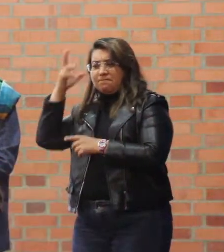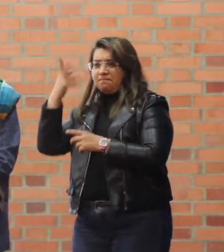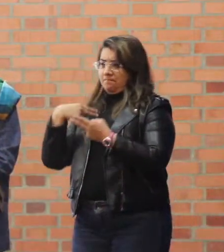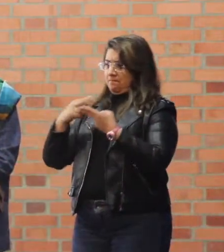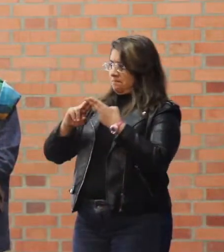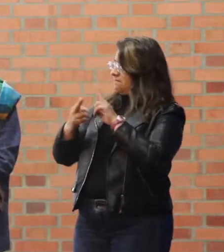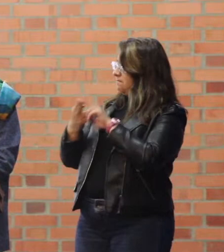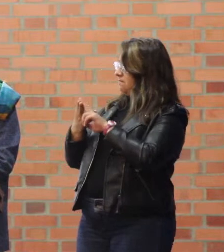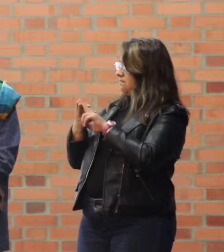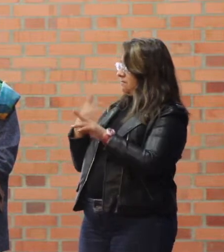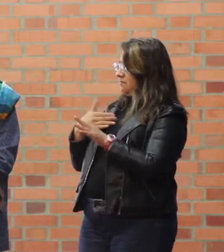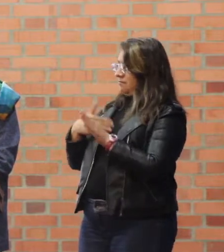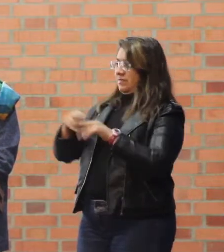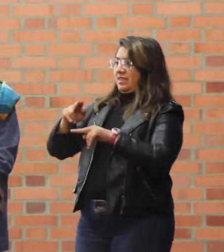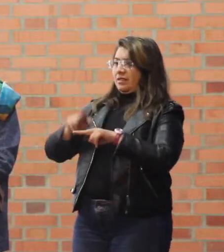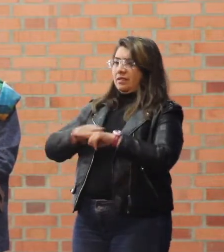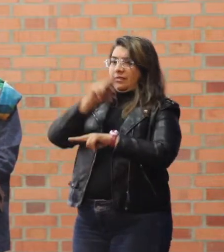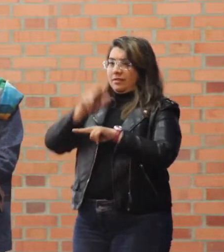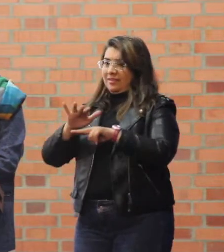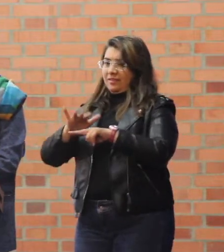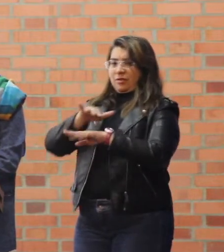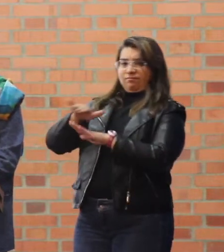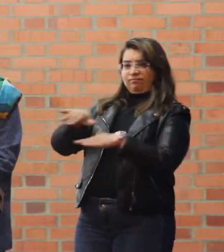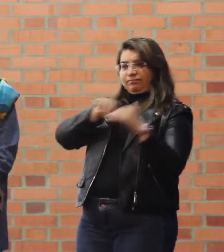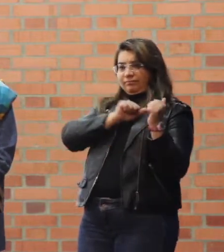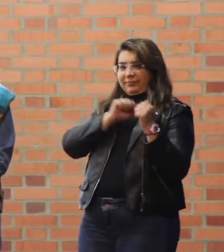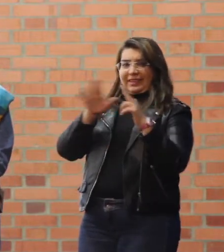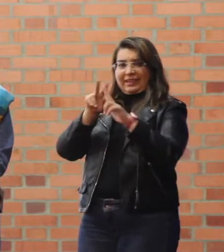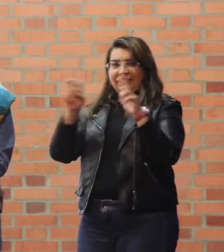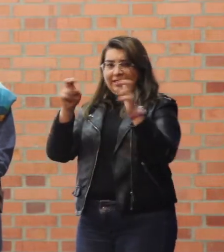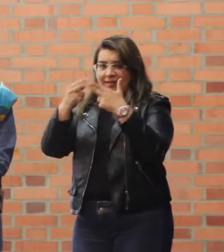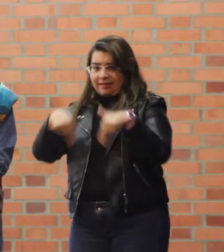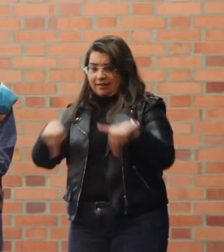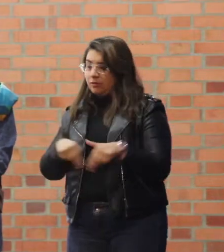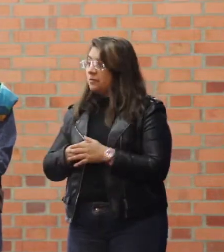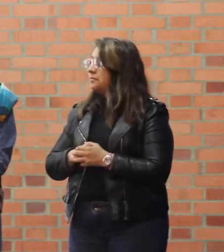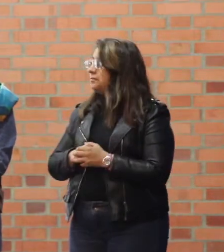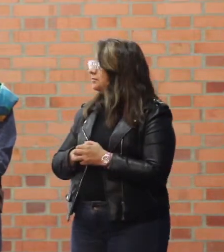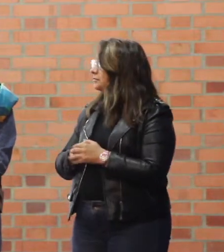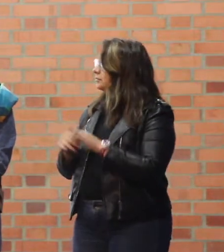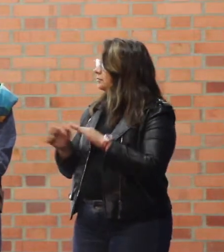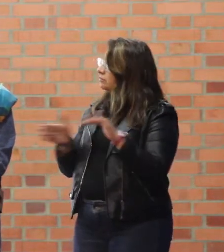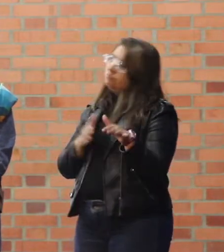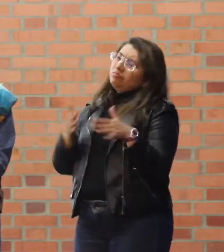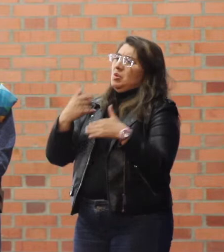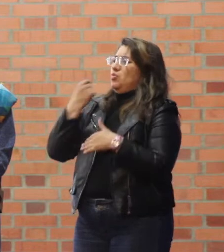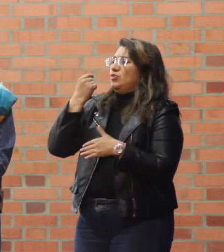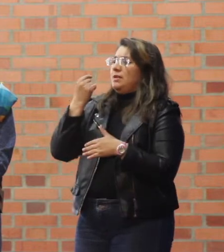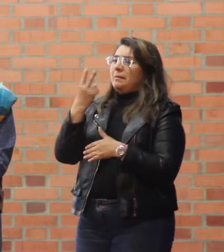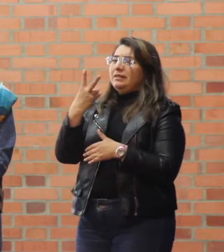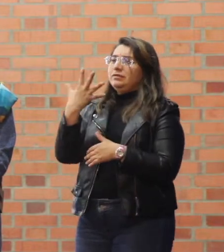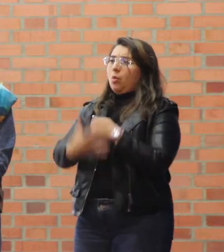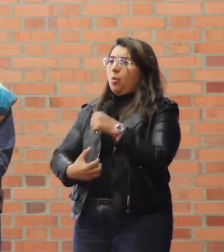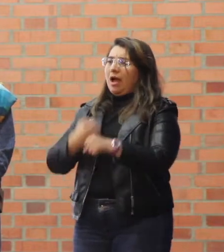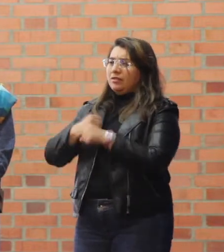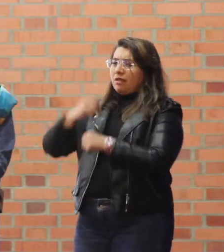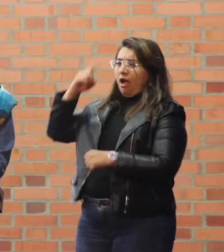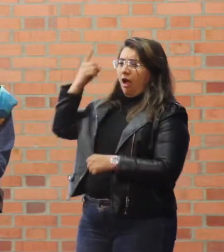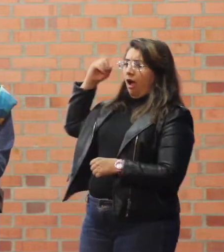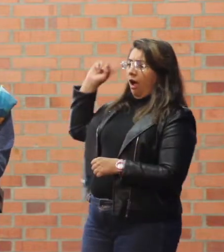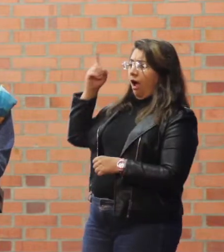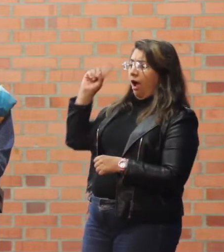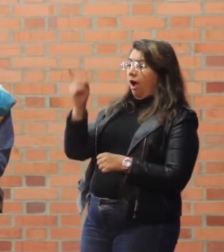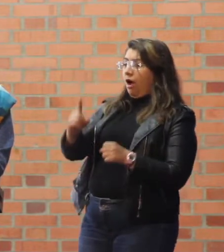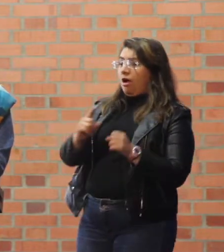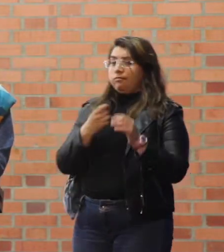y la desnaturalización del género hace un poco más de 25 años escribía en